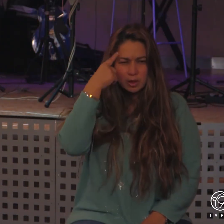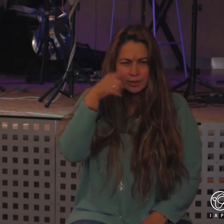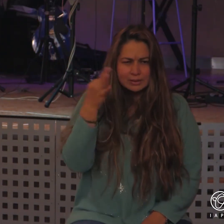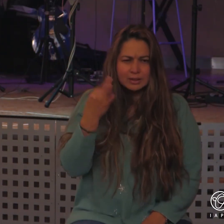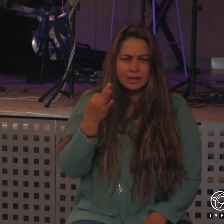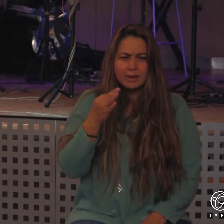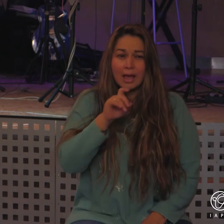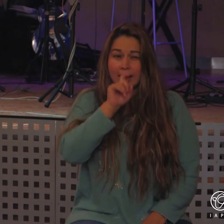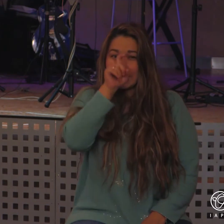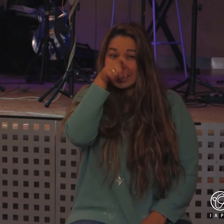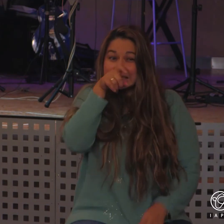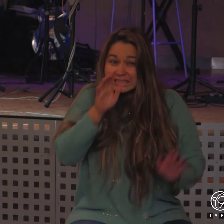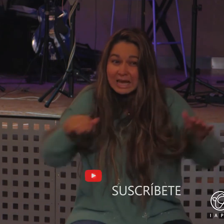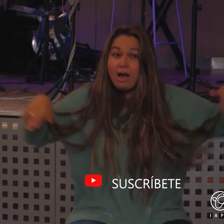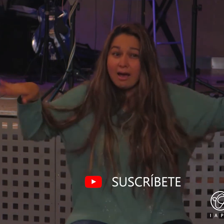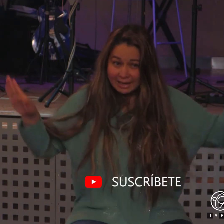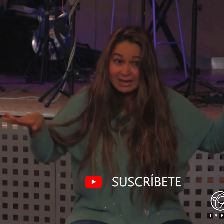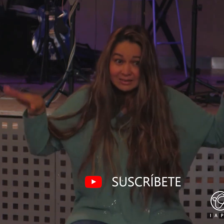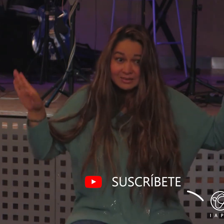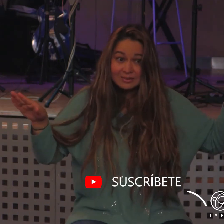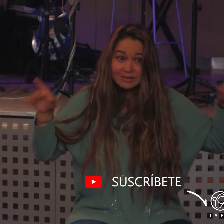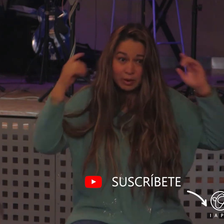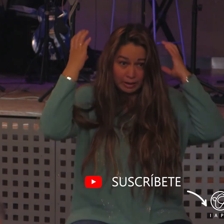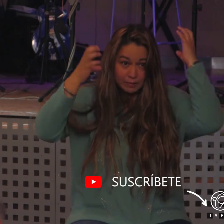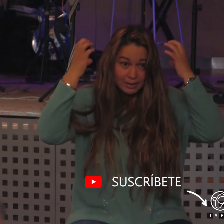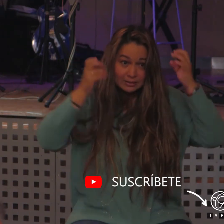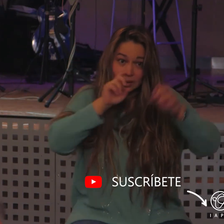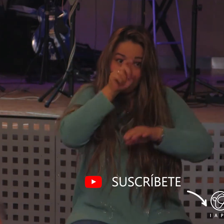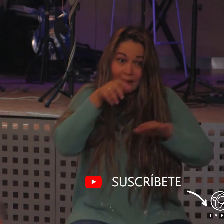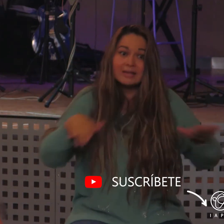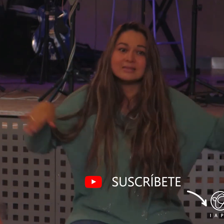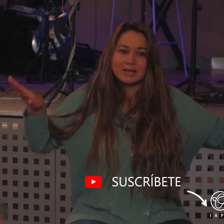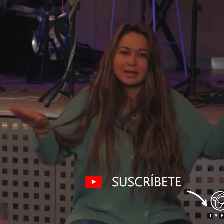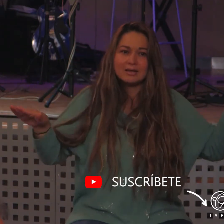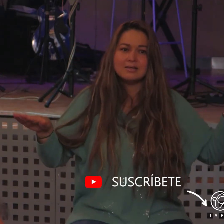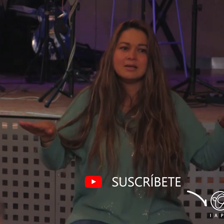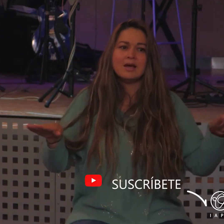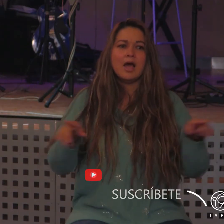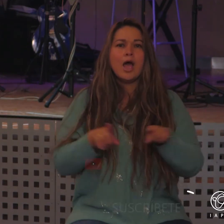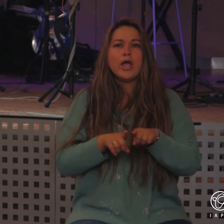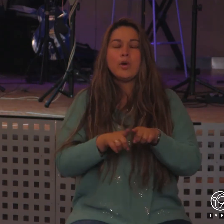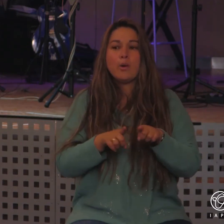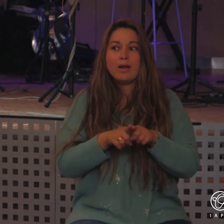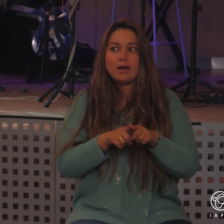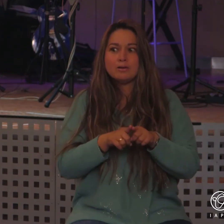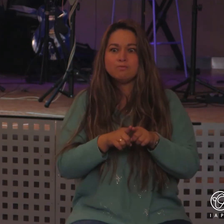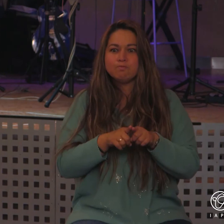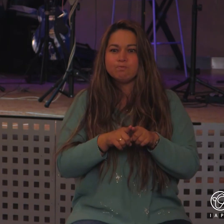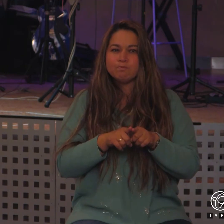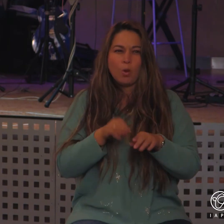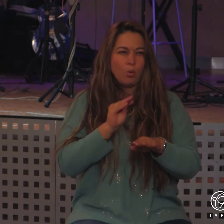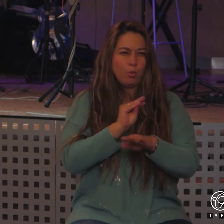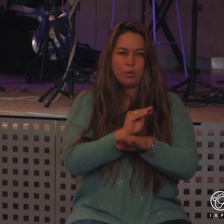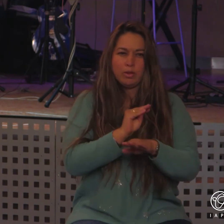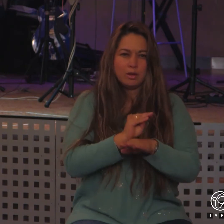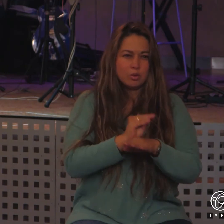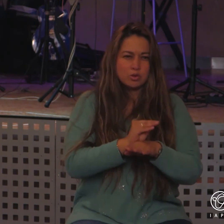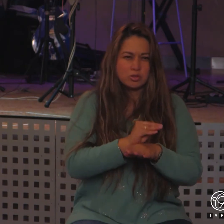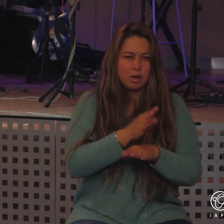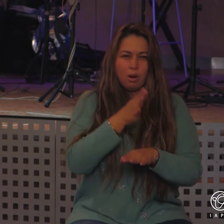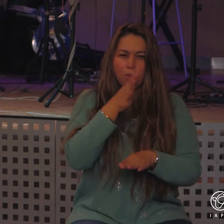son aves territoriales y dentro de su territorio, pues evidentemente